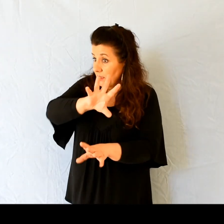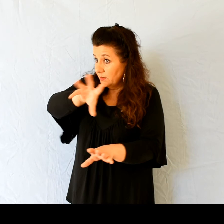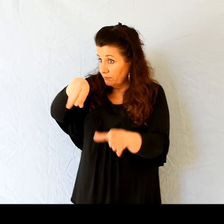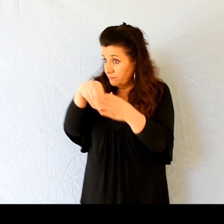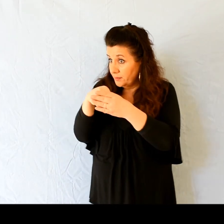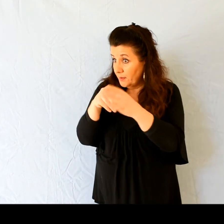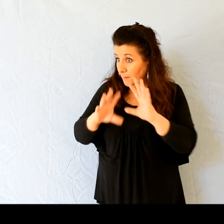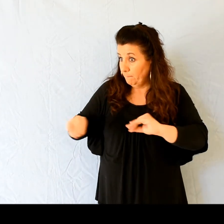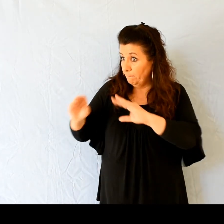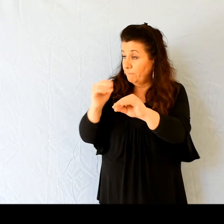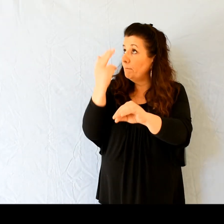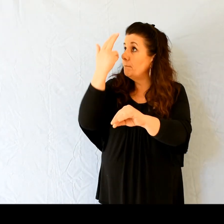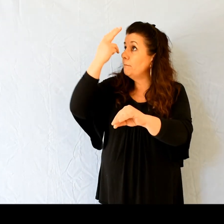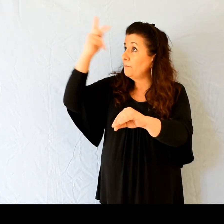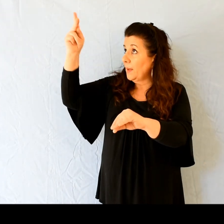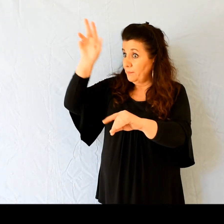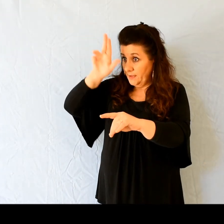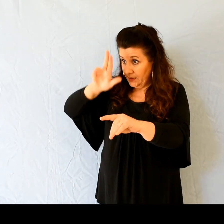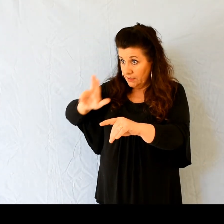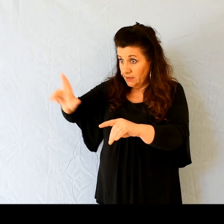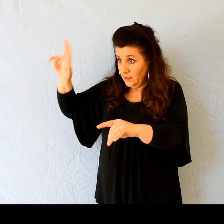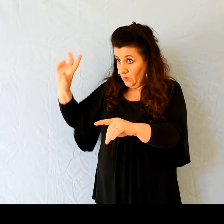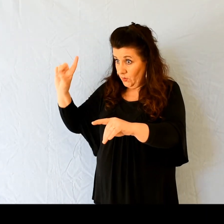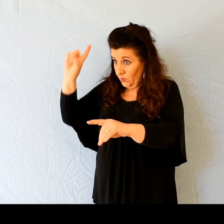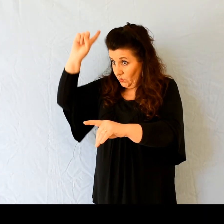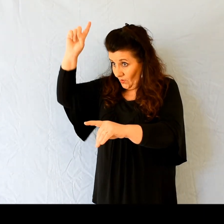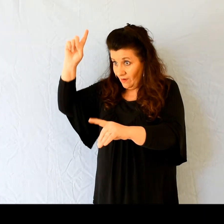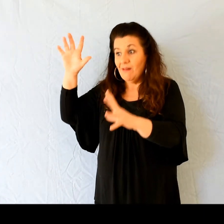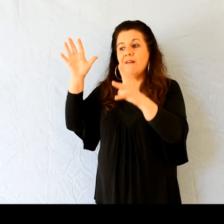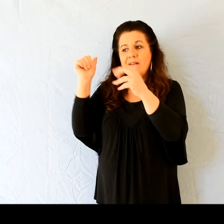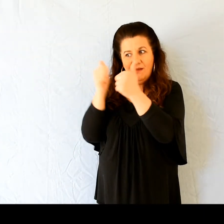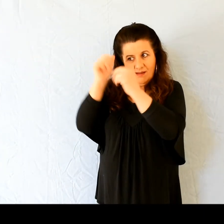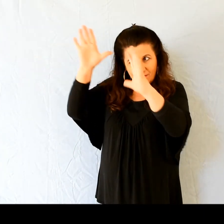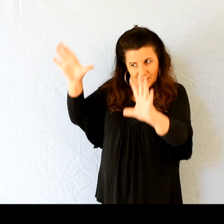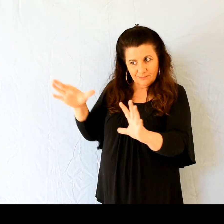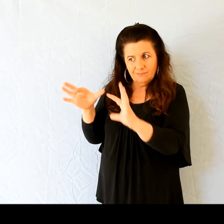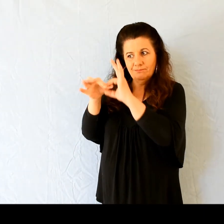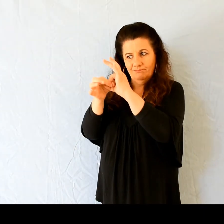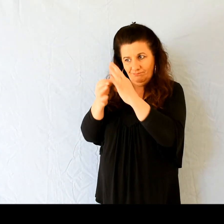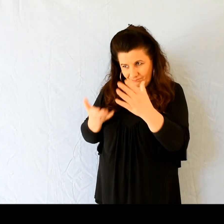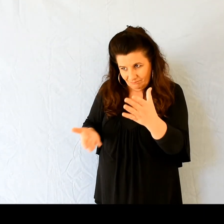que le Seigneur son Dieu soit avec lui et qu'il monte à Jérusalem.